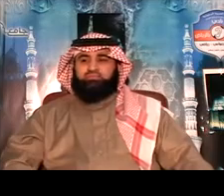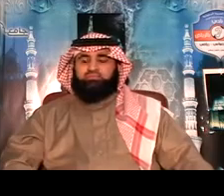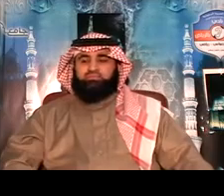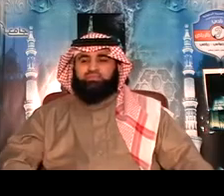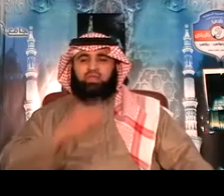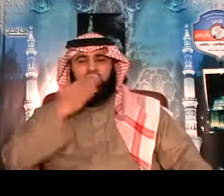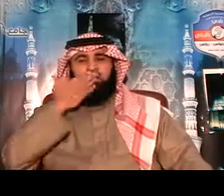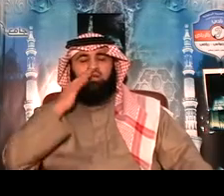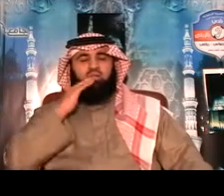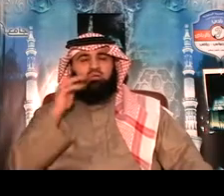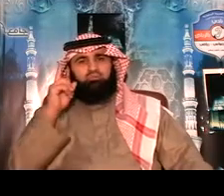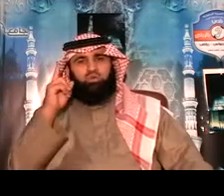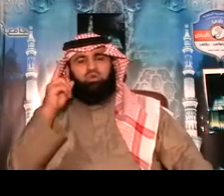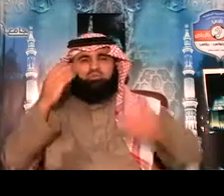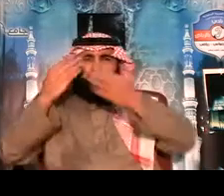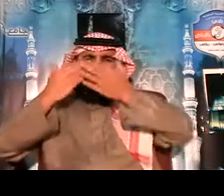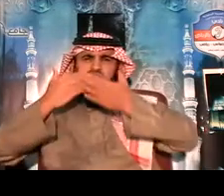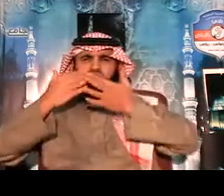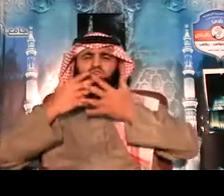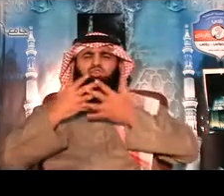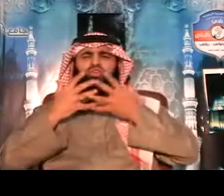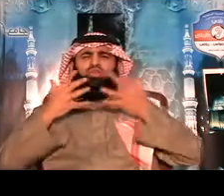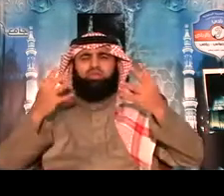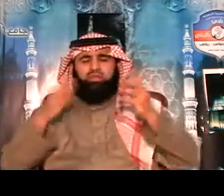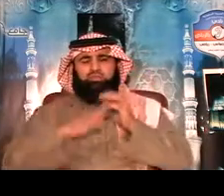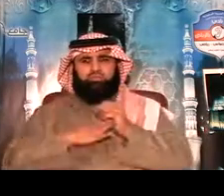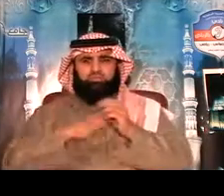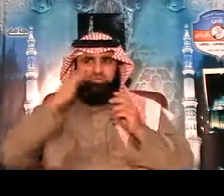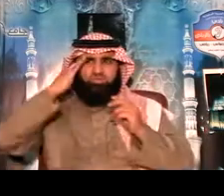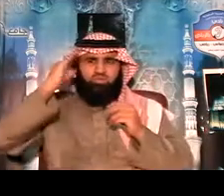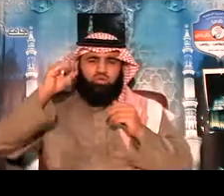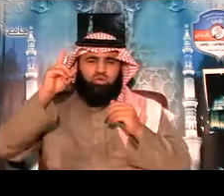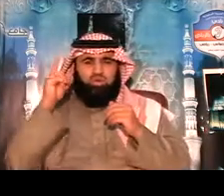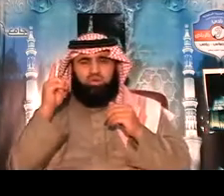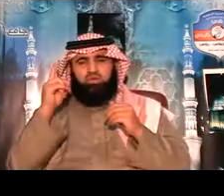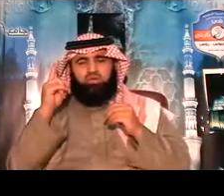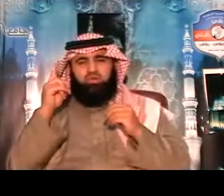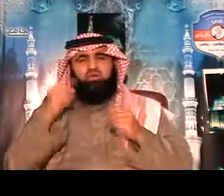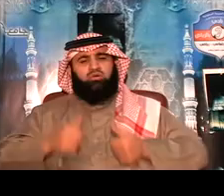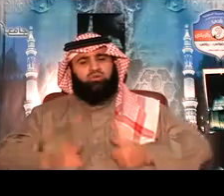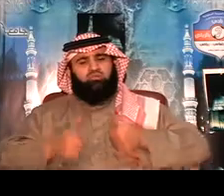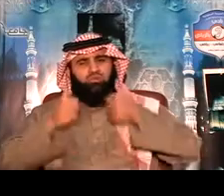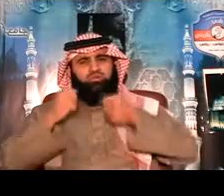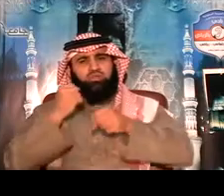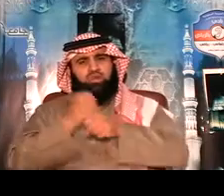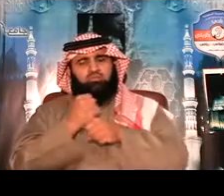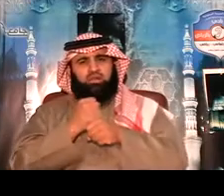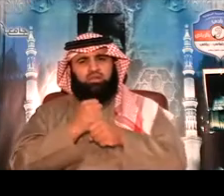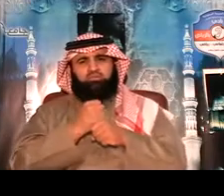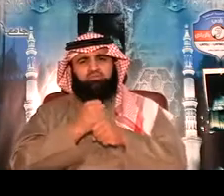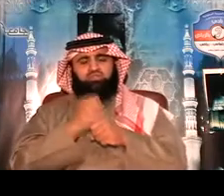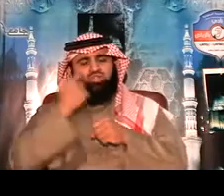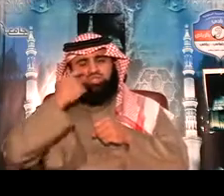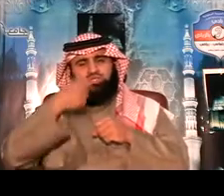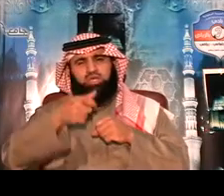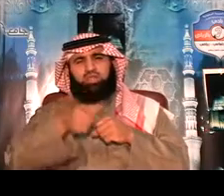الحمد لله على إحسانه، والشكر له على توفيقه وامتنانه، وأشهد أن لا إله إلا الله